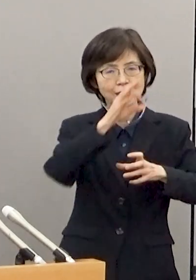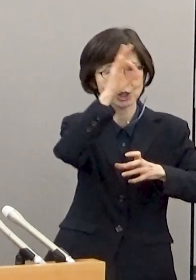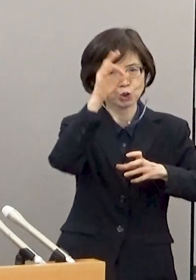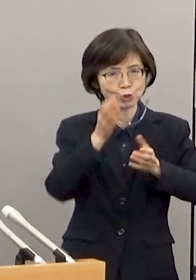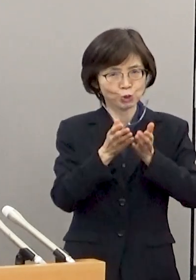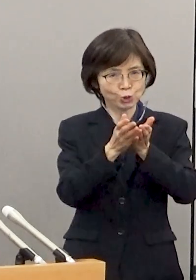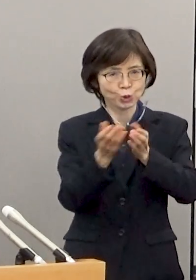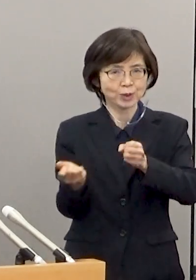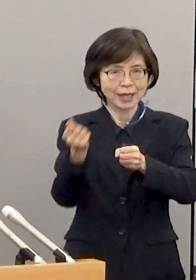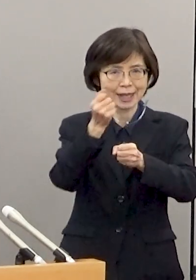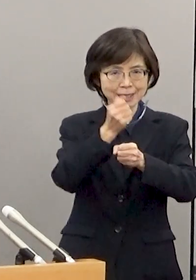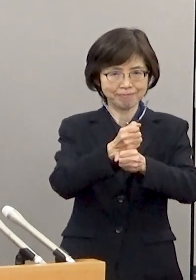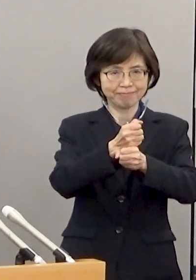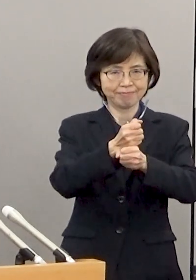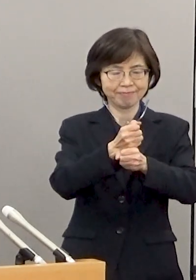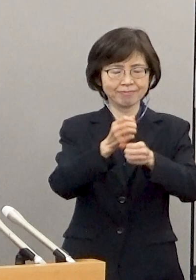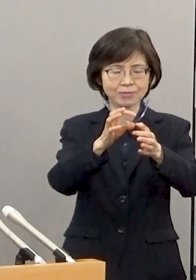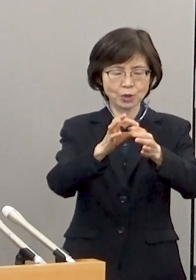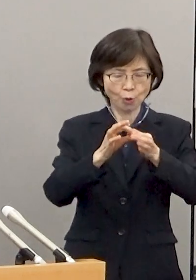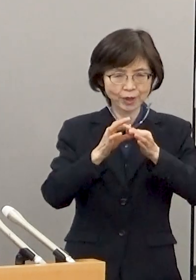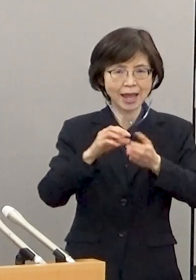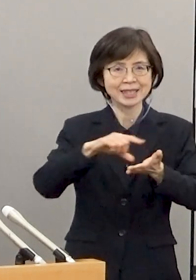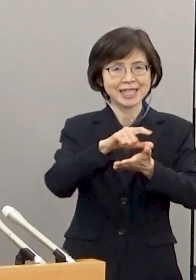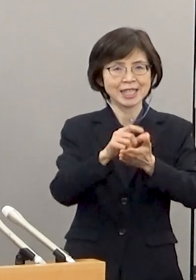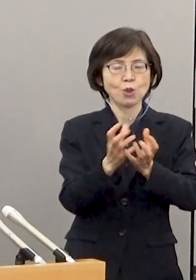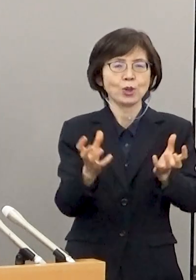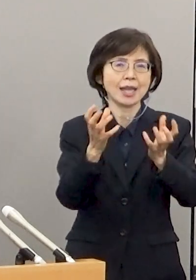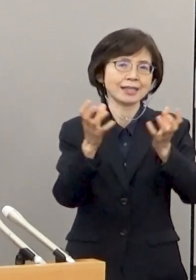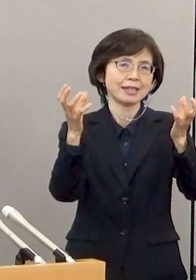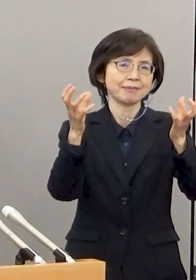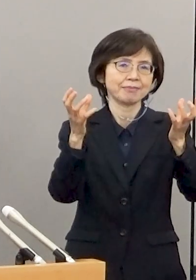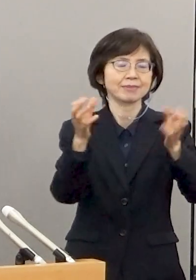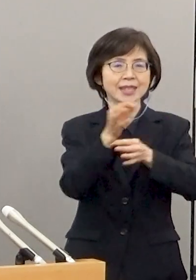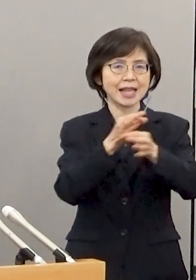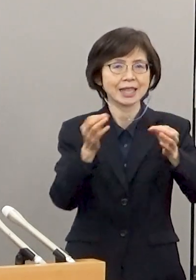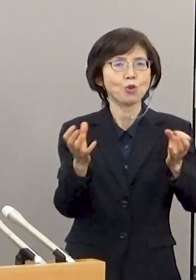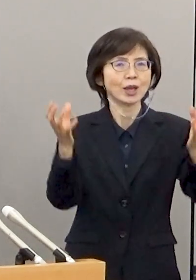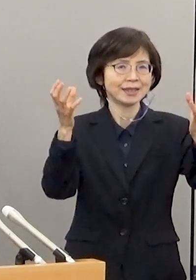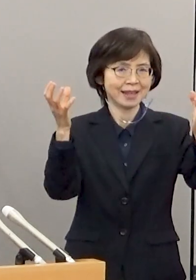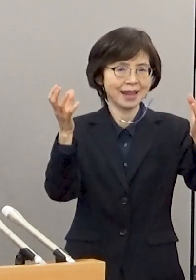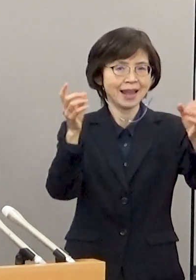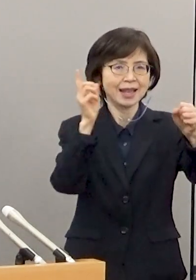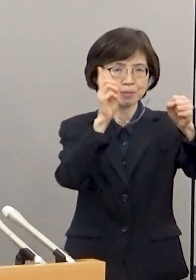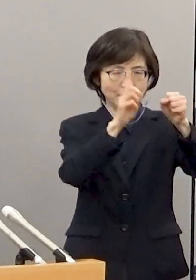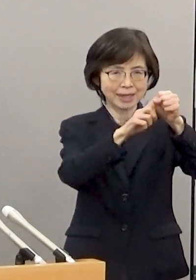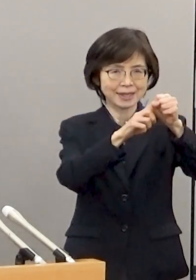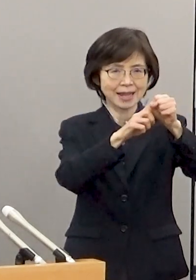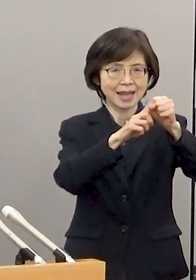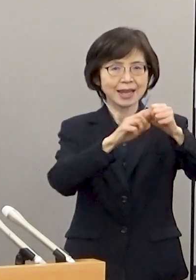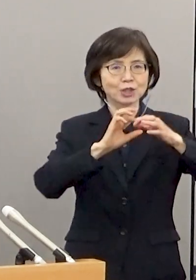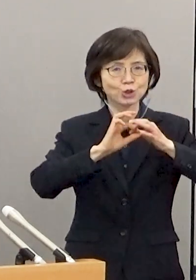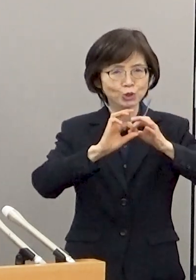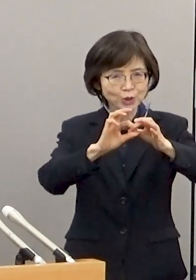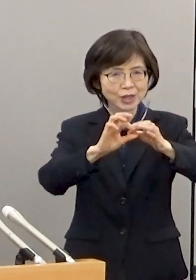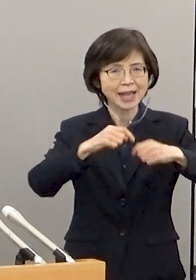による地域経済の活性化を目指しまして引き続き取り組んでいきたいと考え